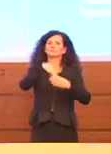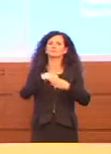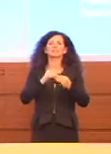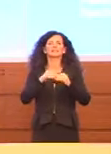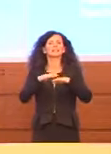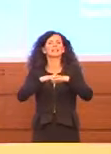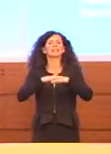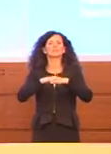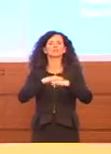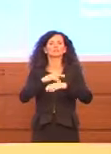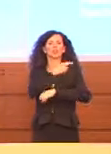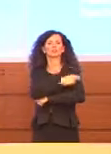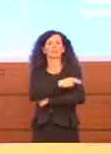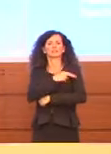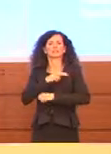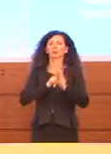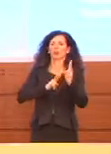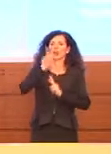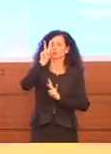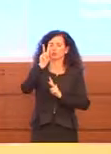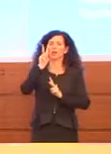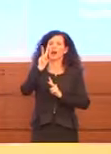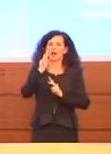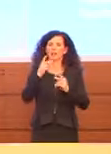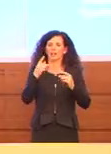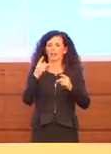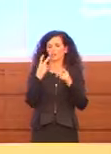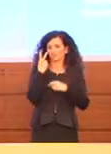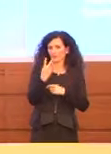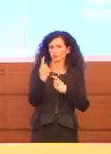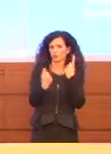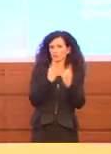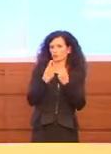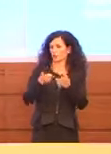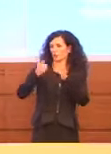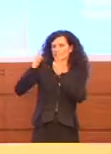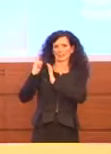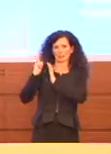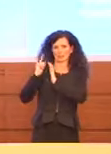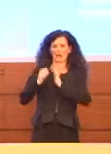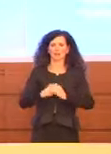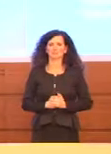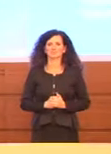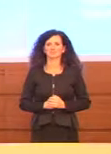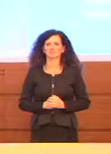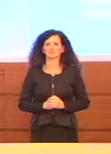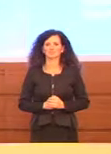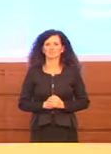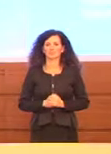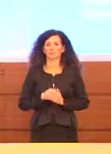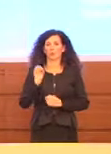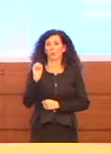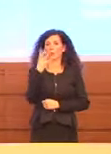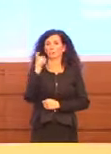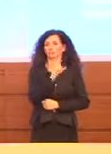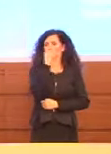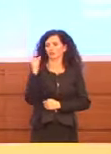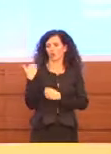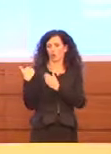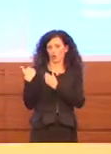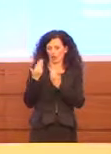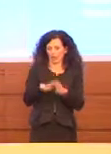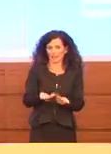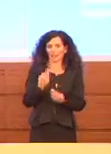nazionale che abbiamo visto nelle scorse settimane se guardiamo agli ultimi quindici giorni che devono rappresentare